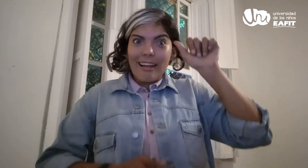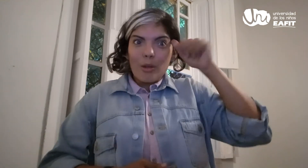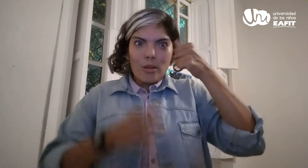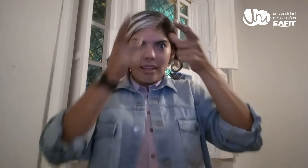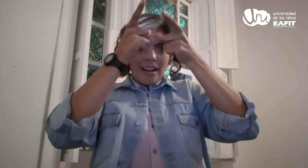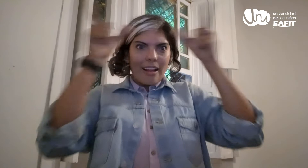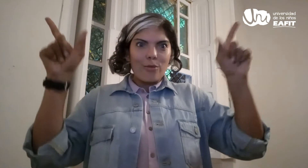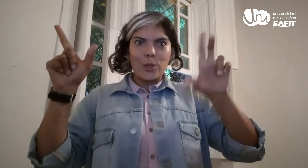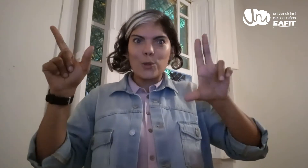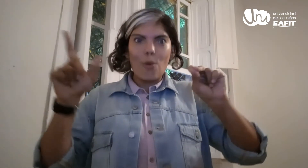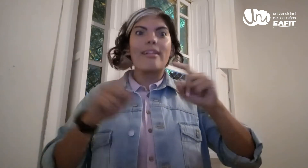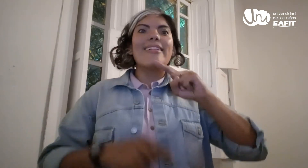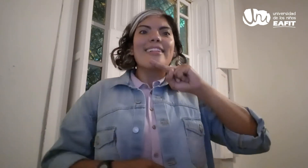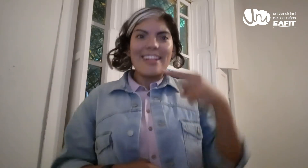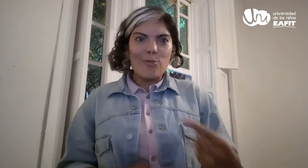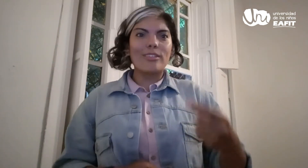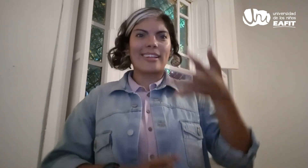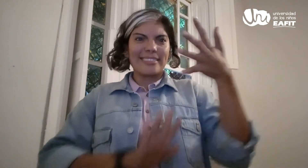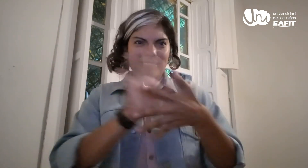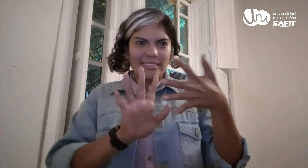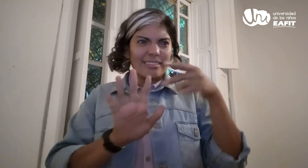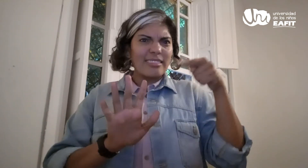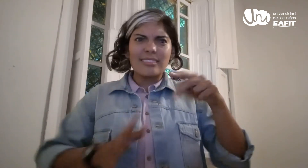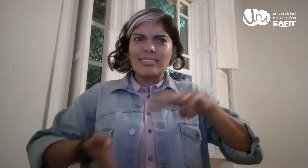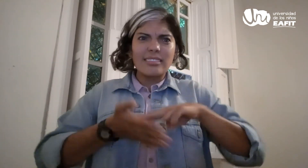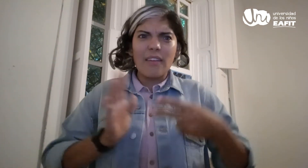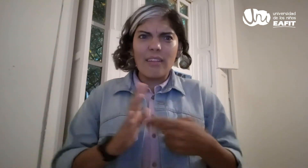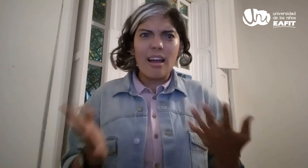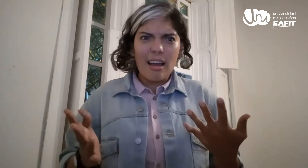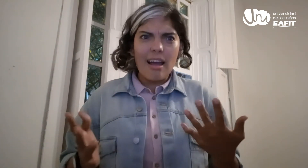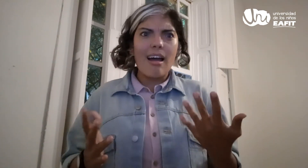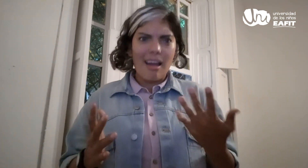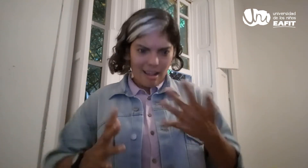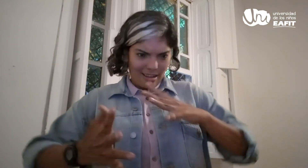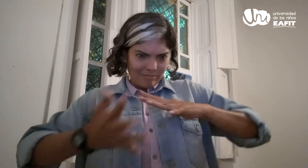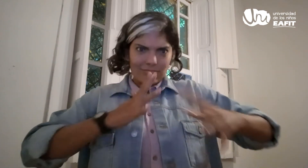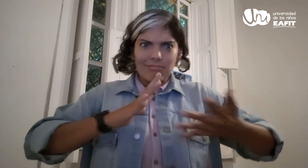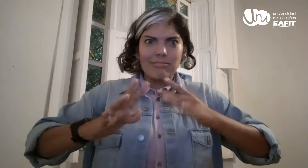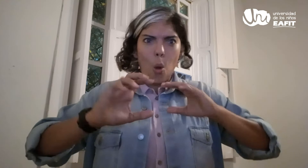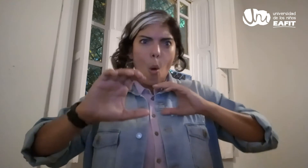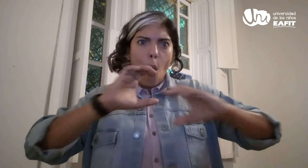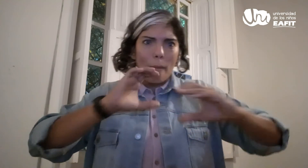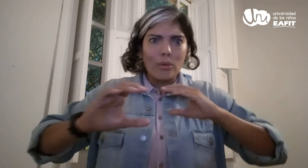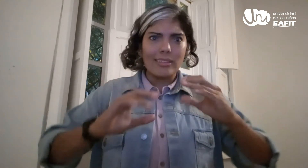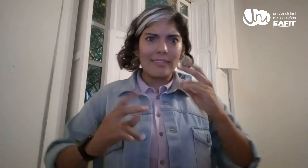dice lenguaje, sino lengua de señas, y que esta lengua es una forma comunicativa que es